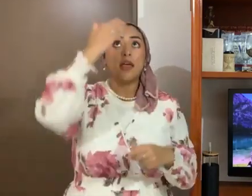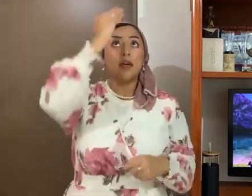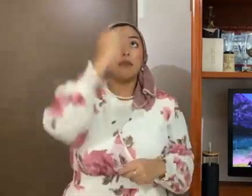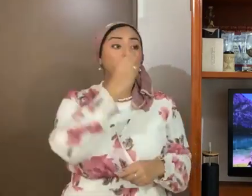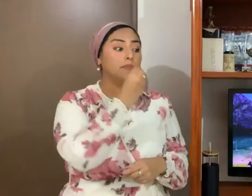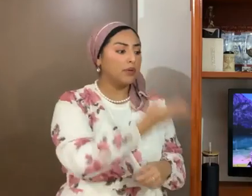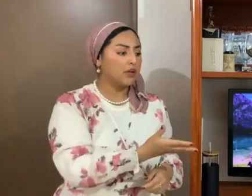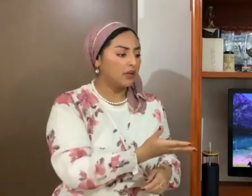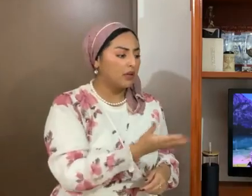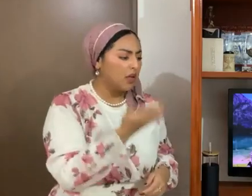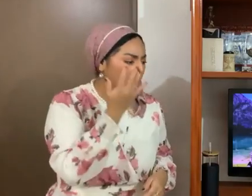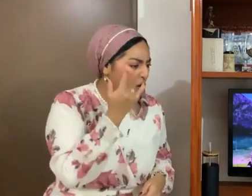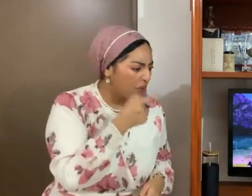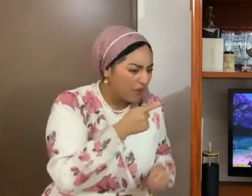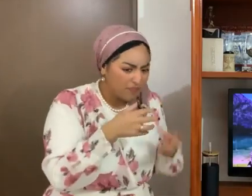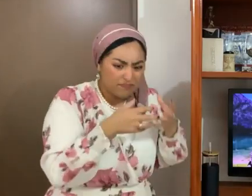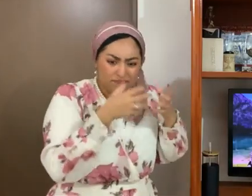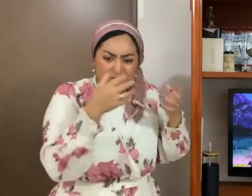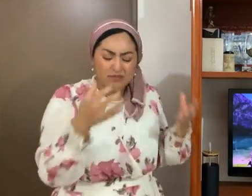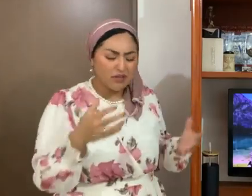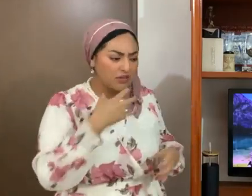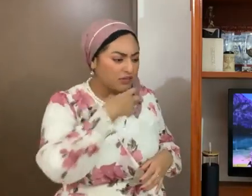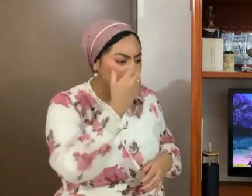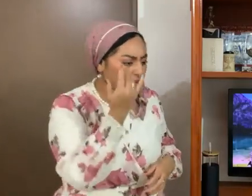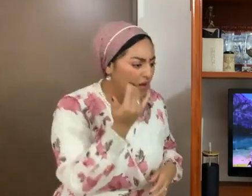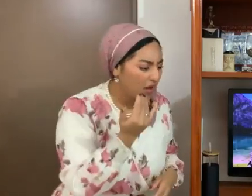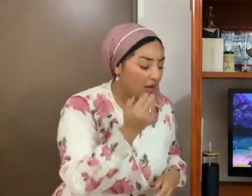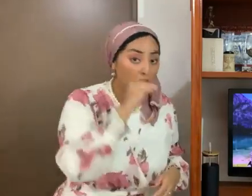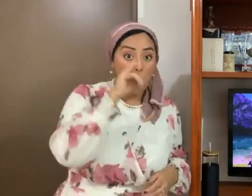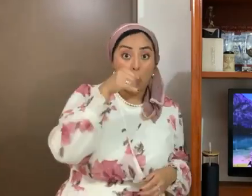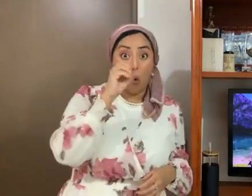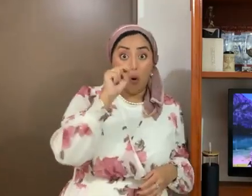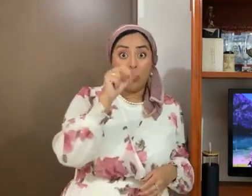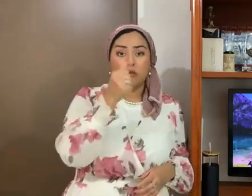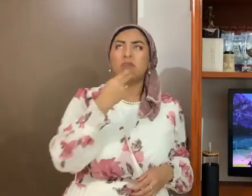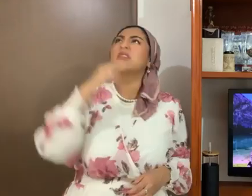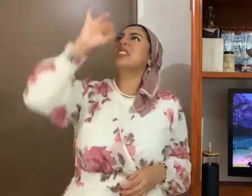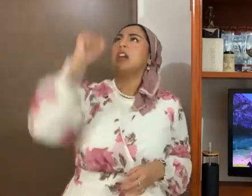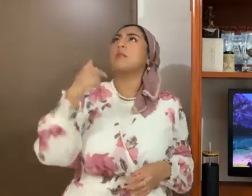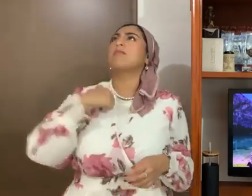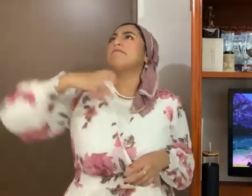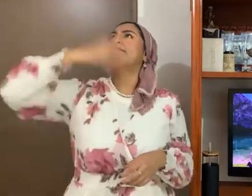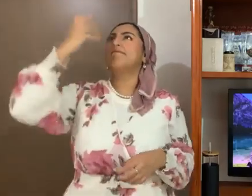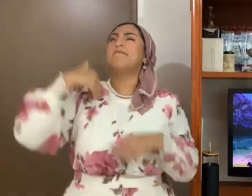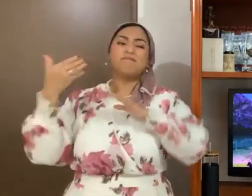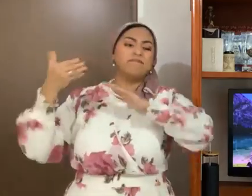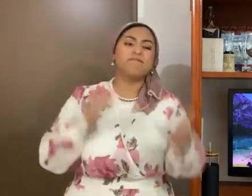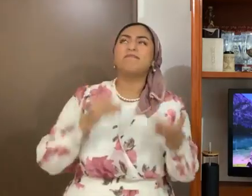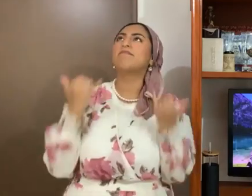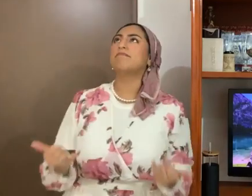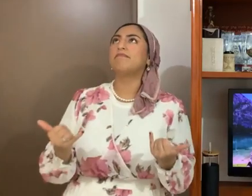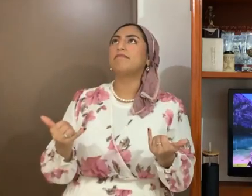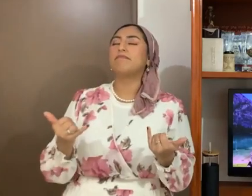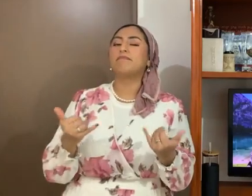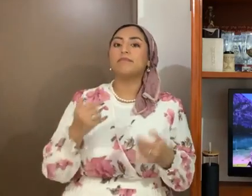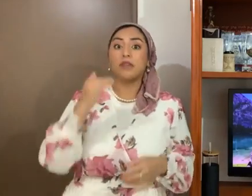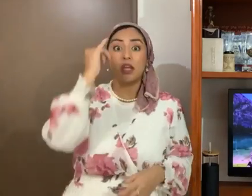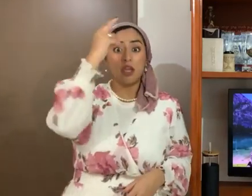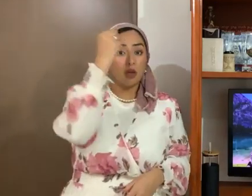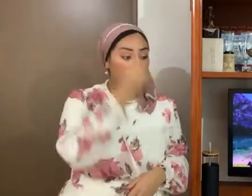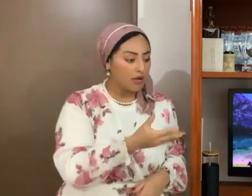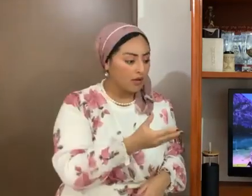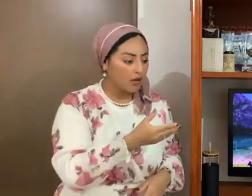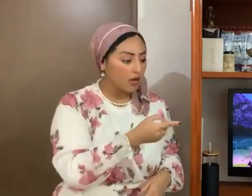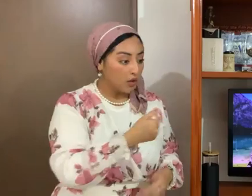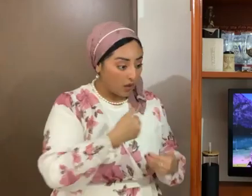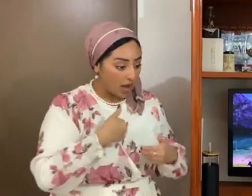Elohim a Jonás, ¿tanto te enojas por la calabacera? Y él respondió, mucho me enojo hasta la muerte. Y dijo Yahweh, tuviste tú lástima